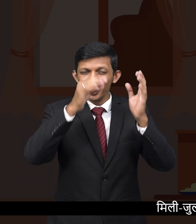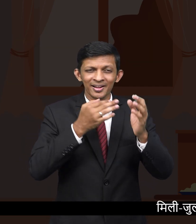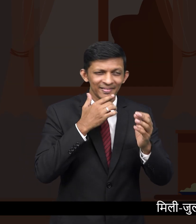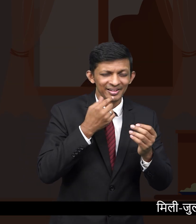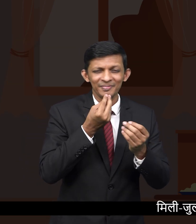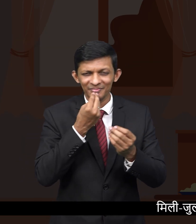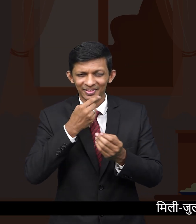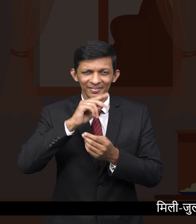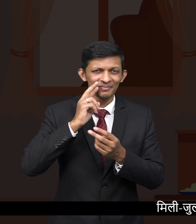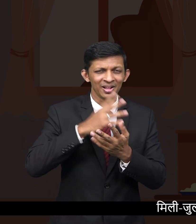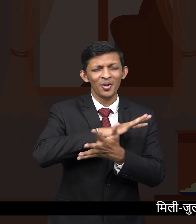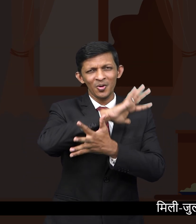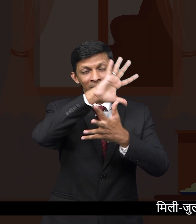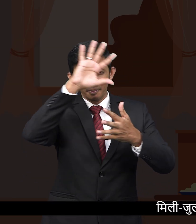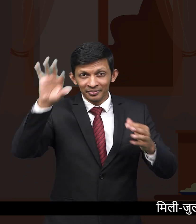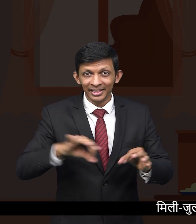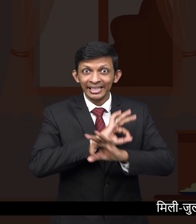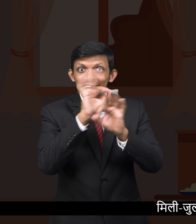सब्जी तैयार।